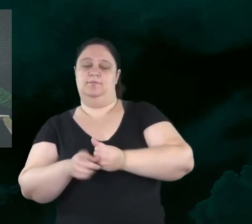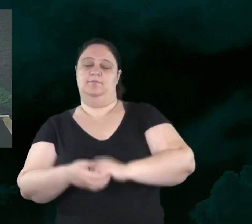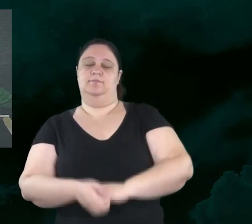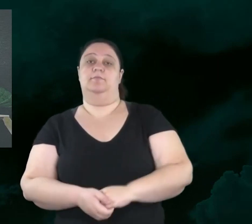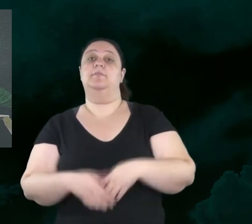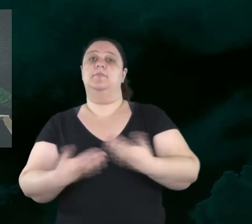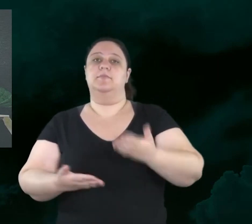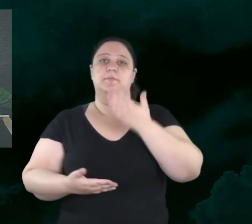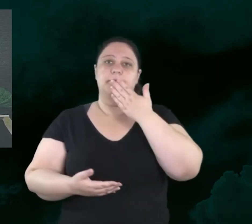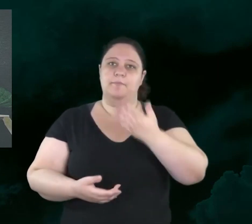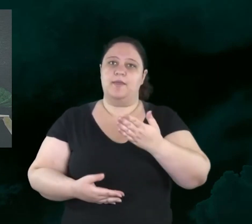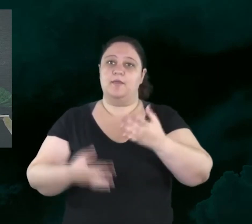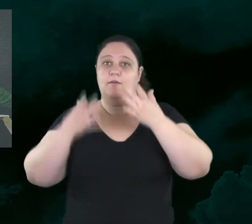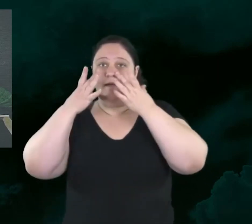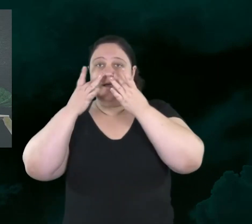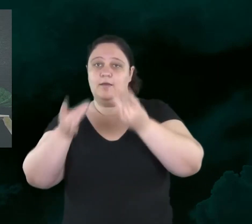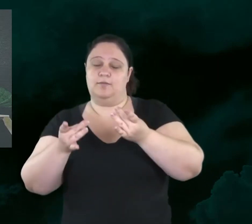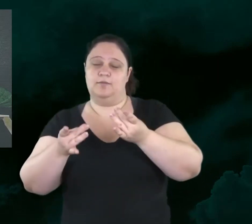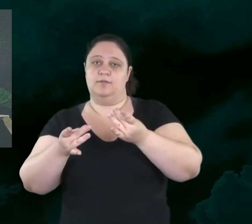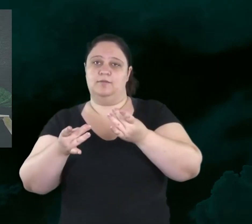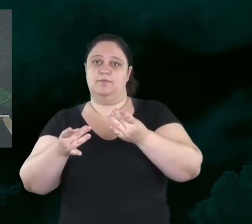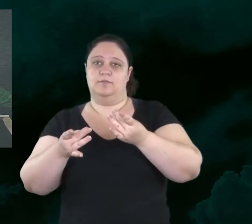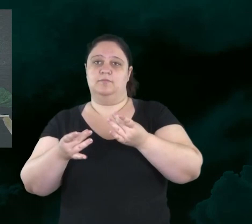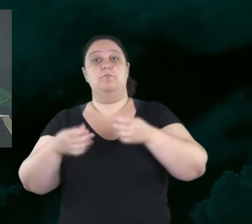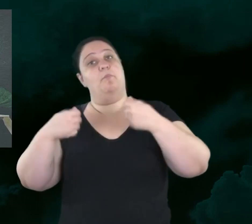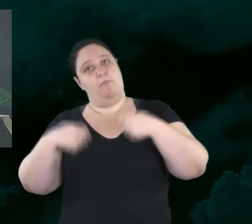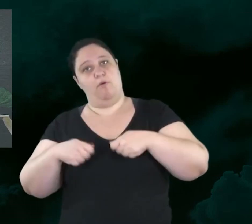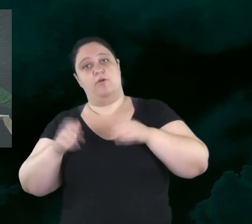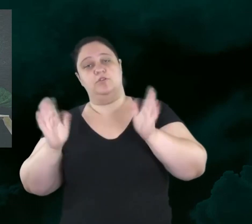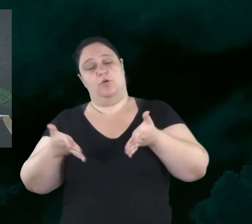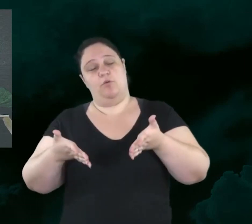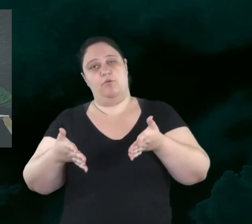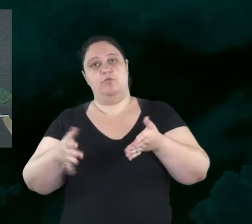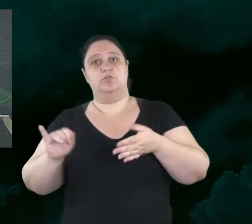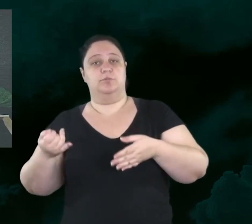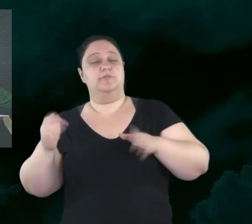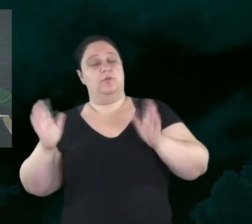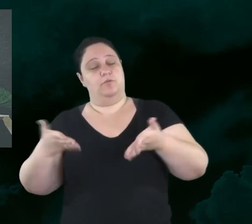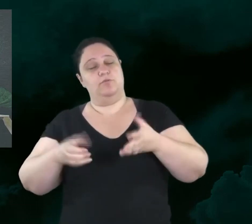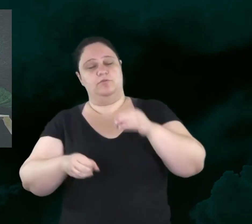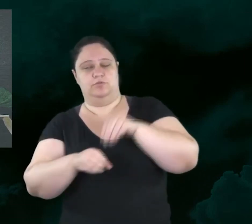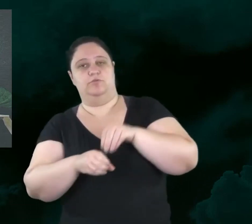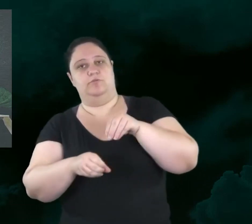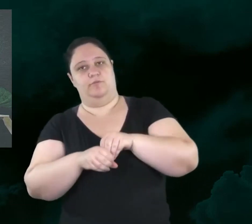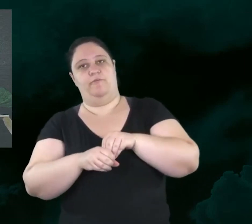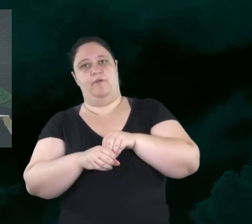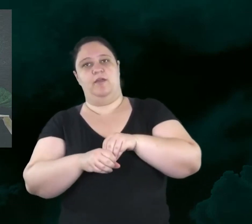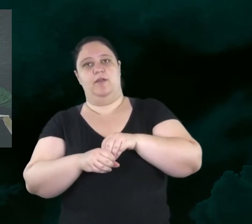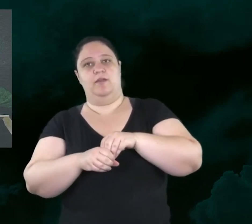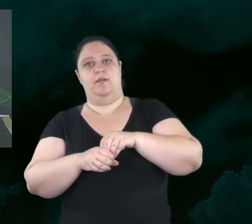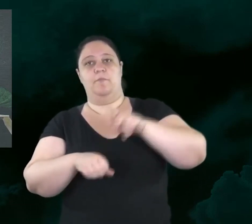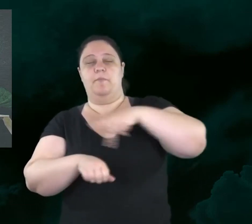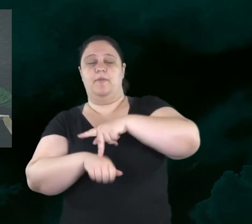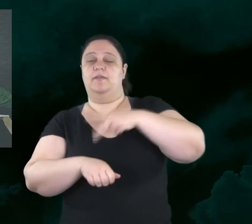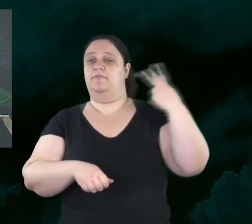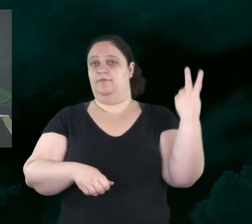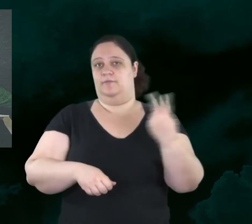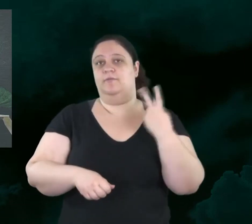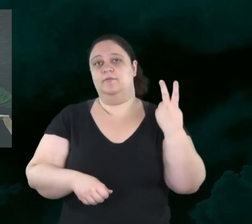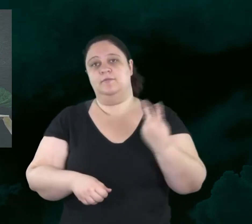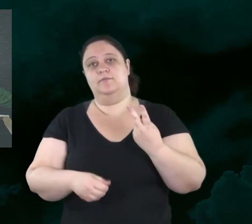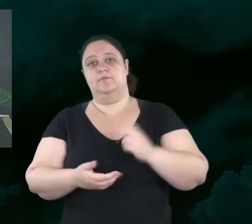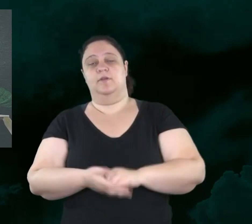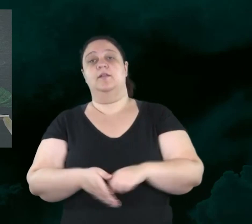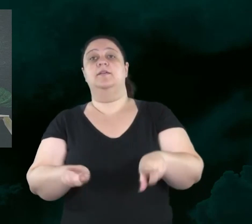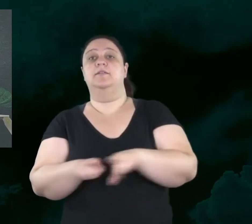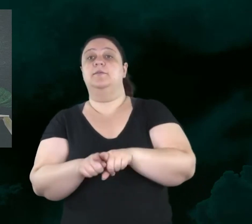peço uma atenção especial, se você puder fazê-lo hoje, fazê-la hoje, faça a sua oferta. E também lembre-se de